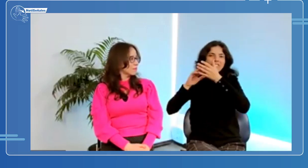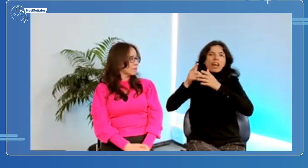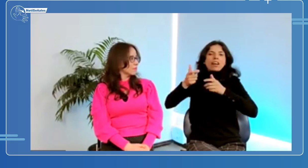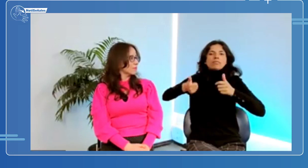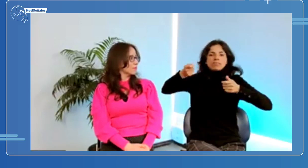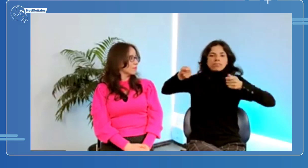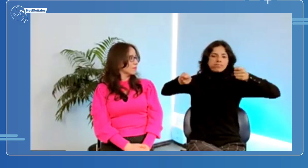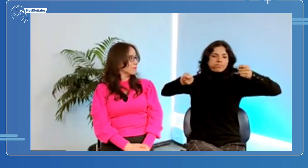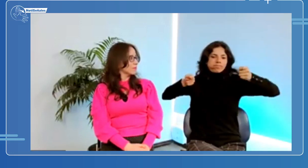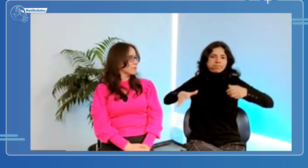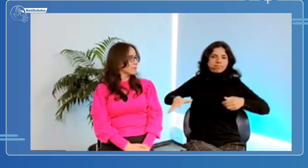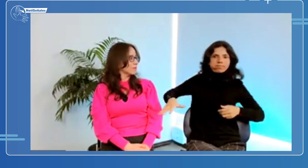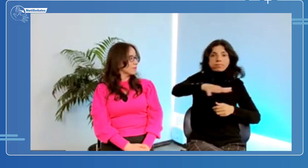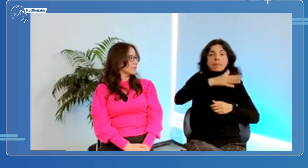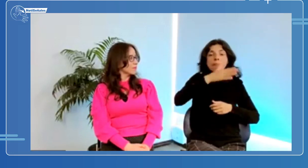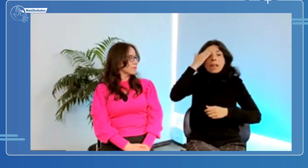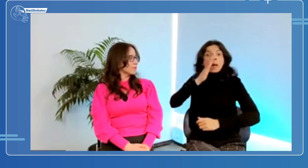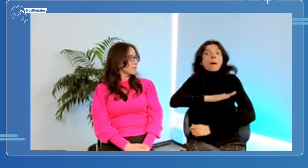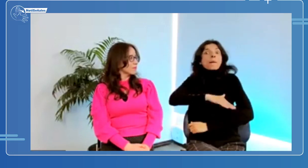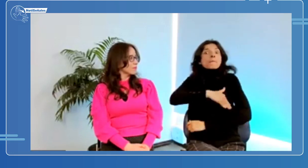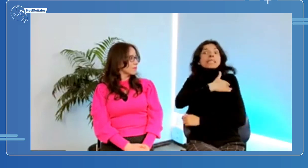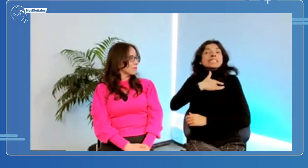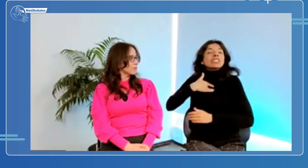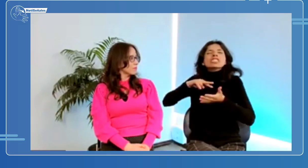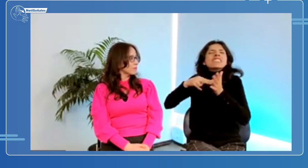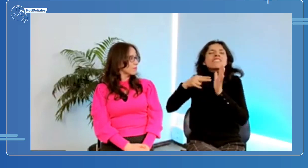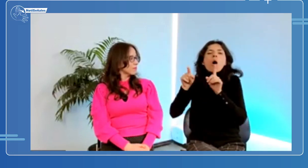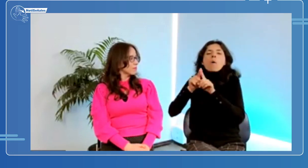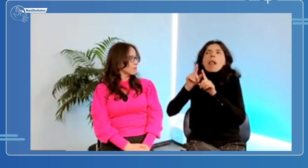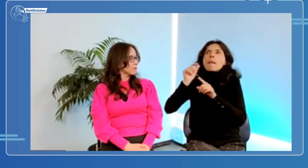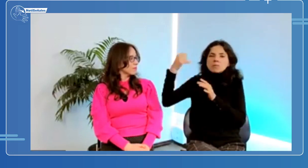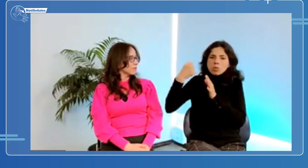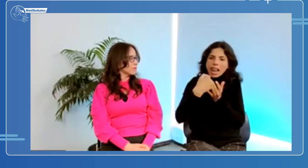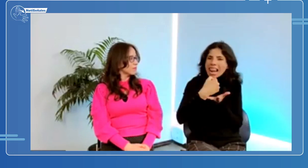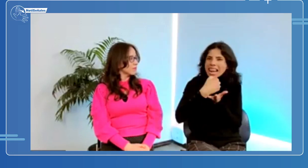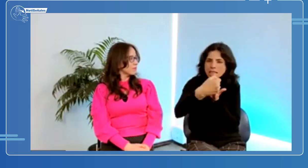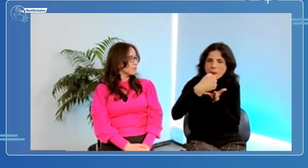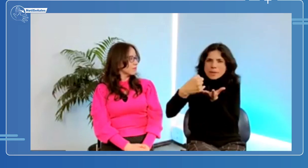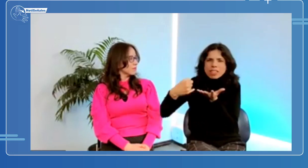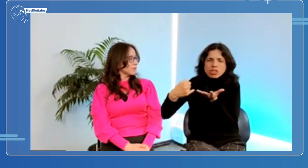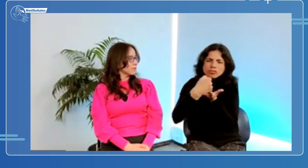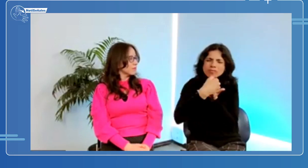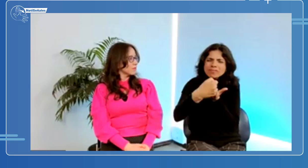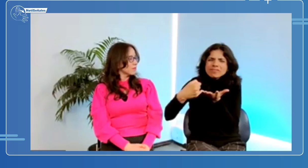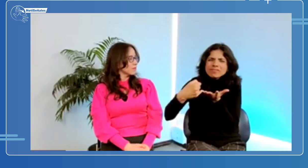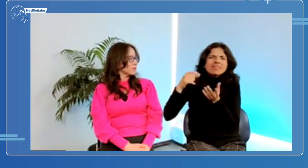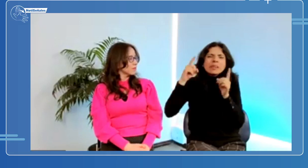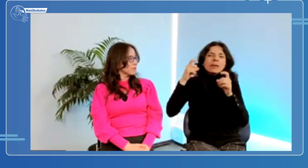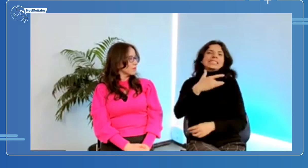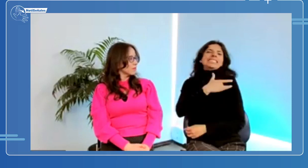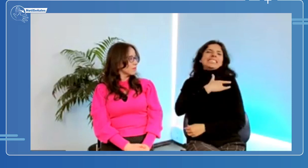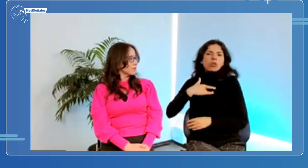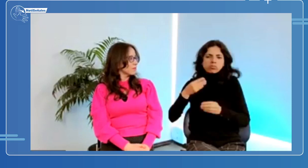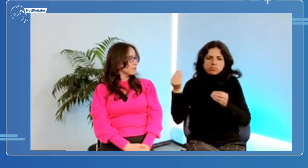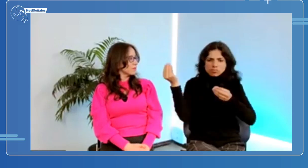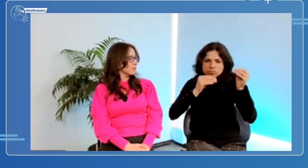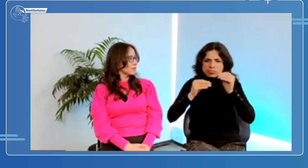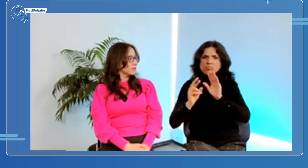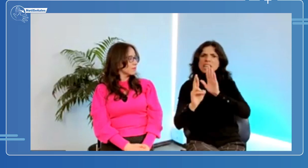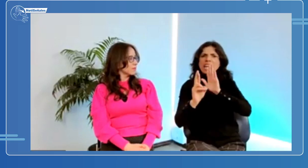afiliadas a otras entidades. Entonces, que el mismo ministerio pues también maneja. Son diferentes lineamientos o líneas que tiene el